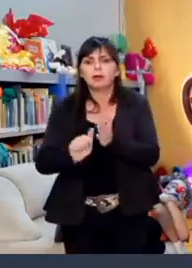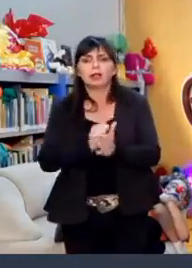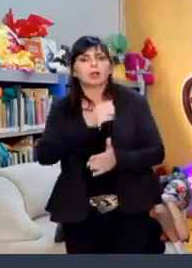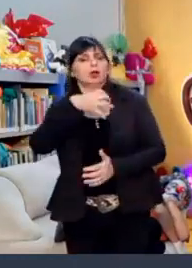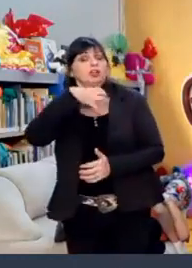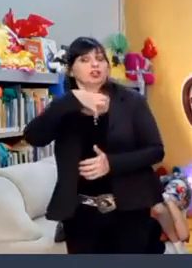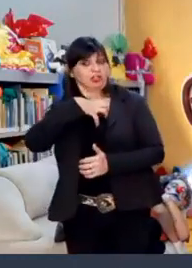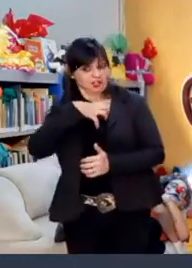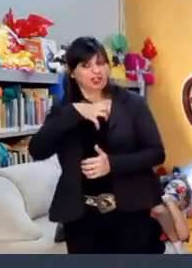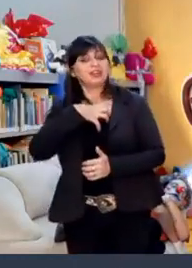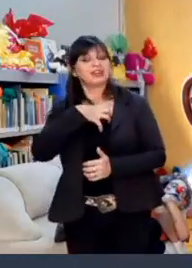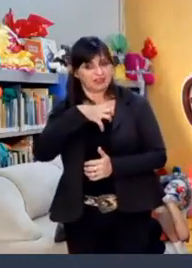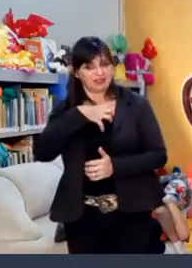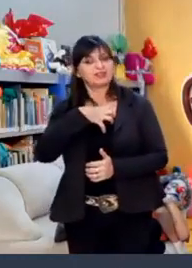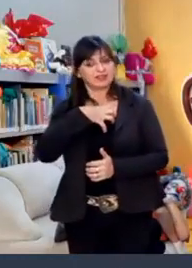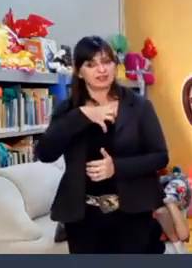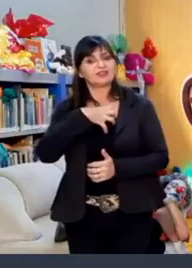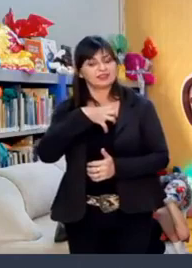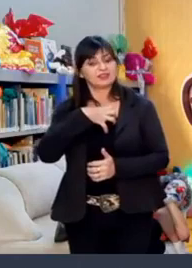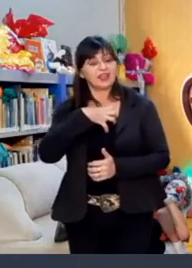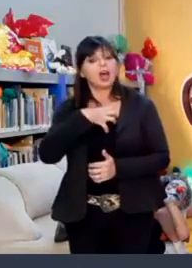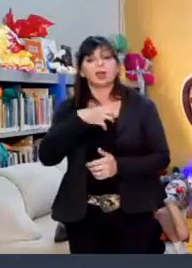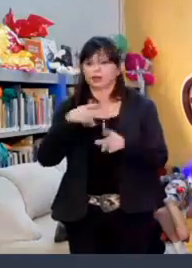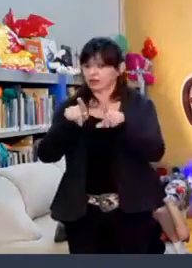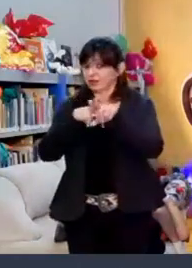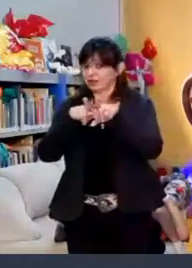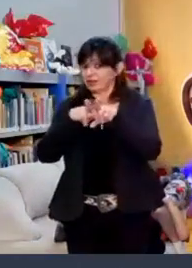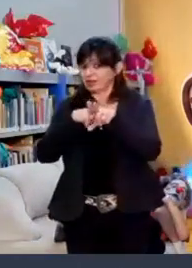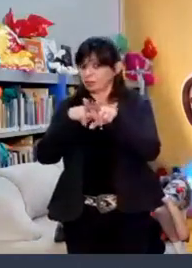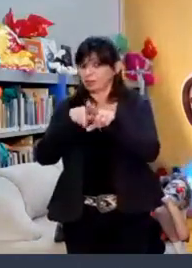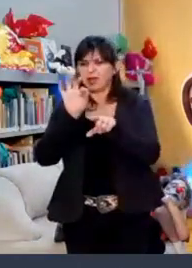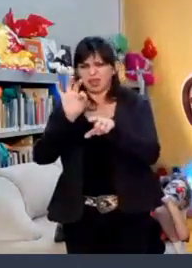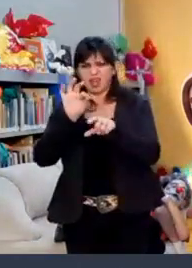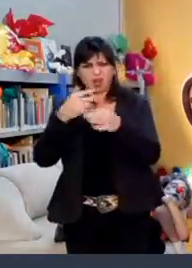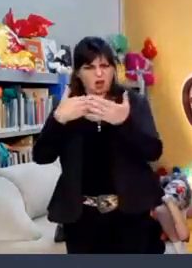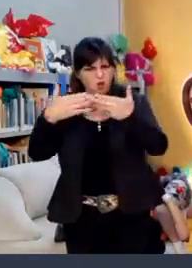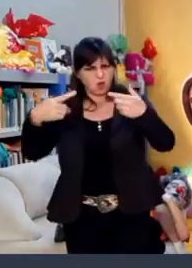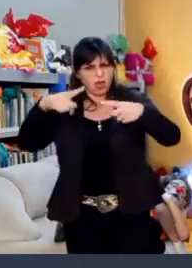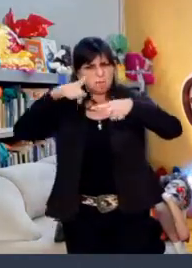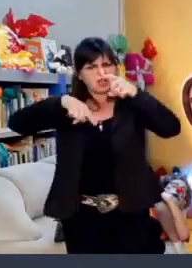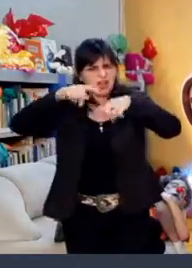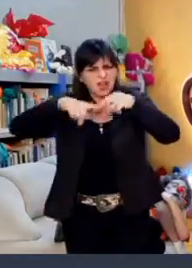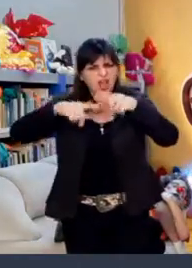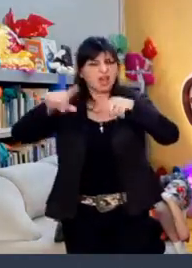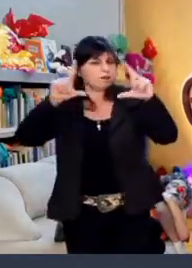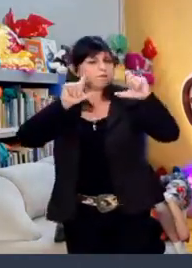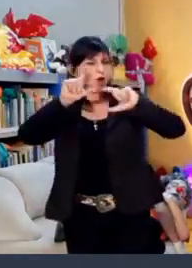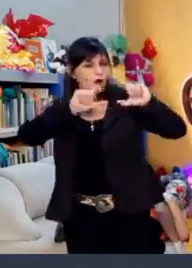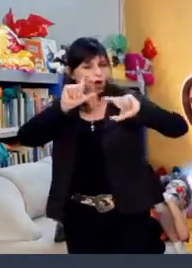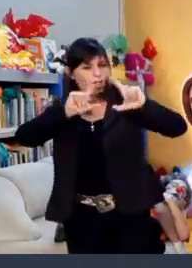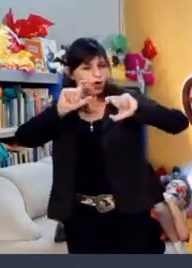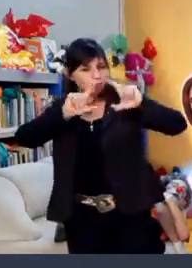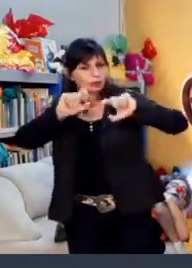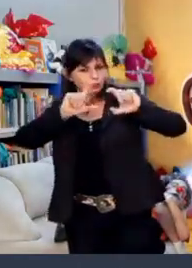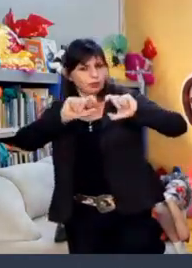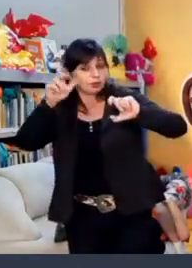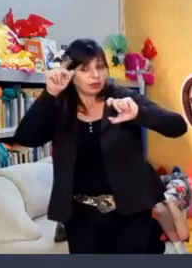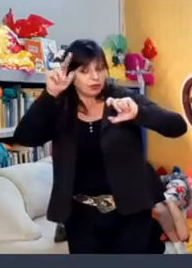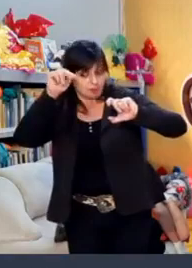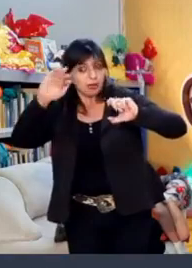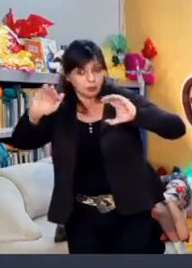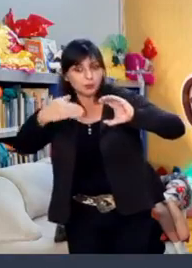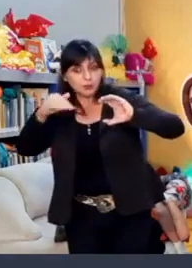E olhem só, reitero, quem tiver material, quiser mandar fotinho para nós vamos fazer uma